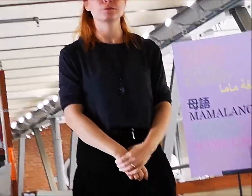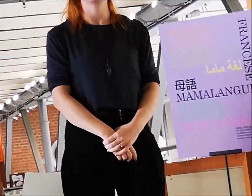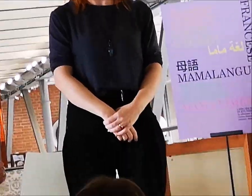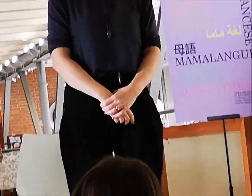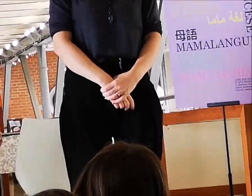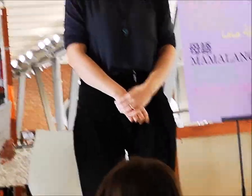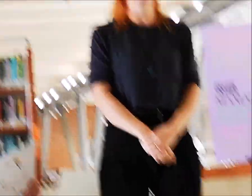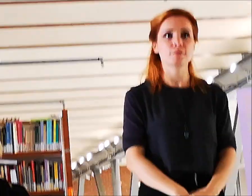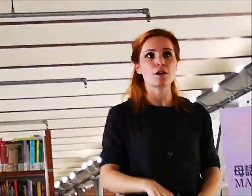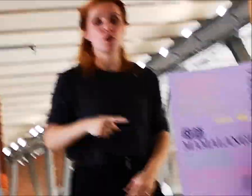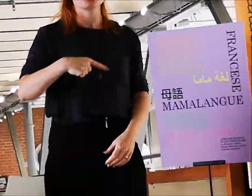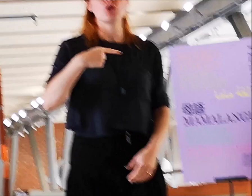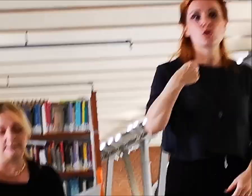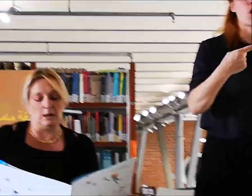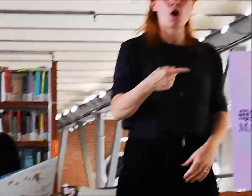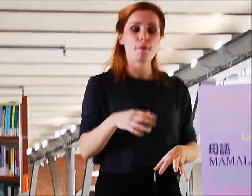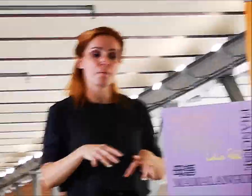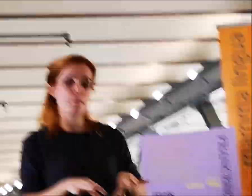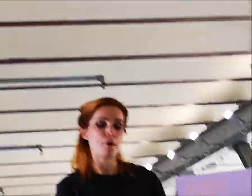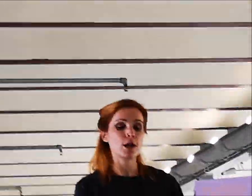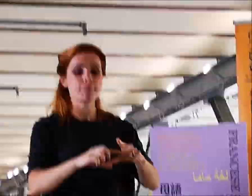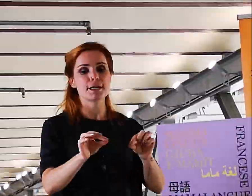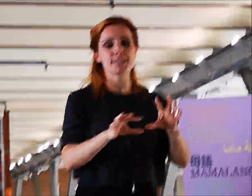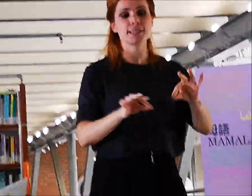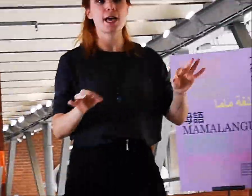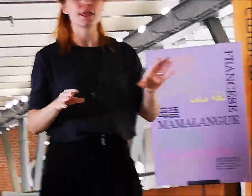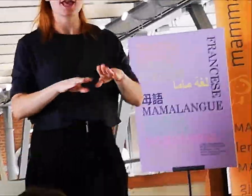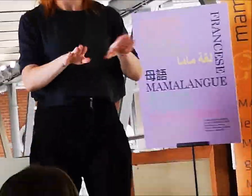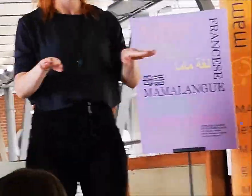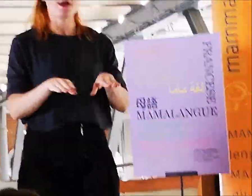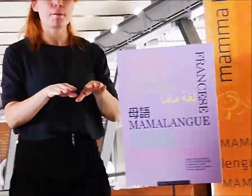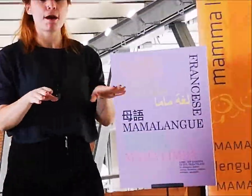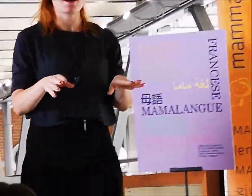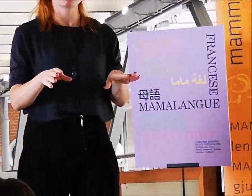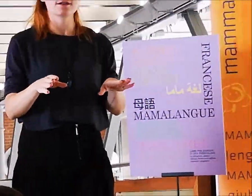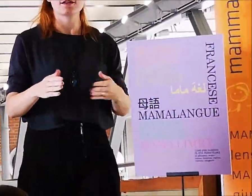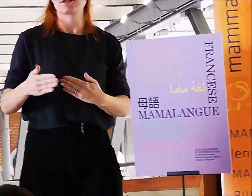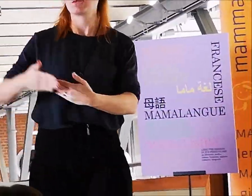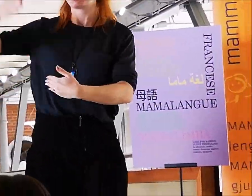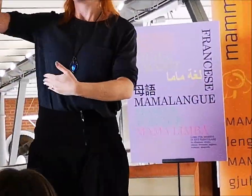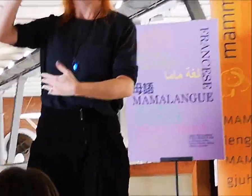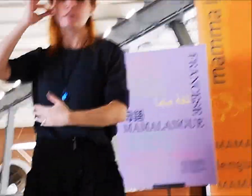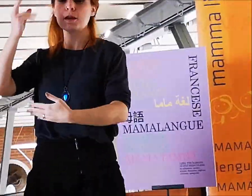E disegnano poi le stelle marine sulle pareti bianche della cameretta.